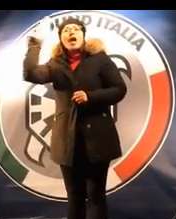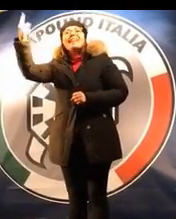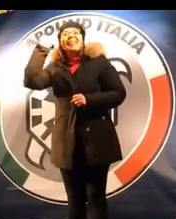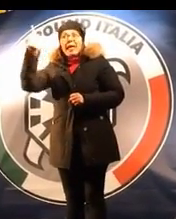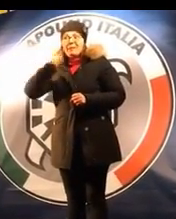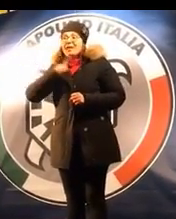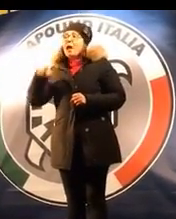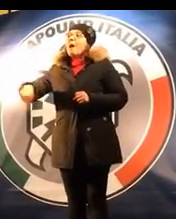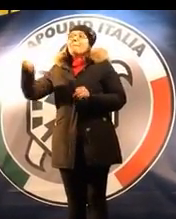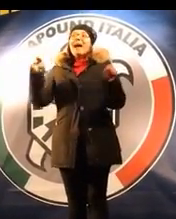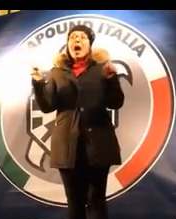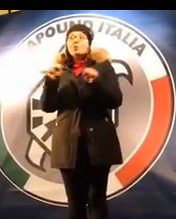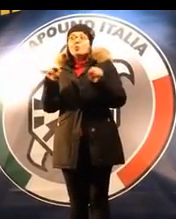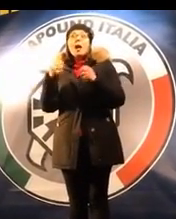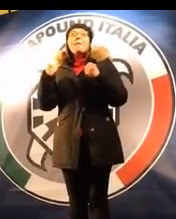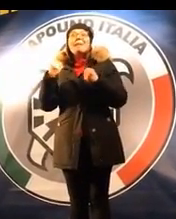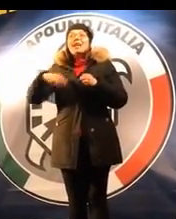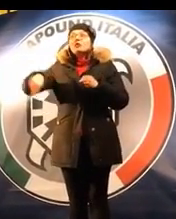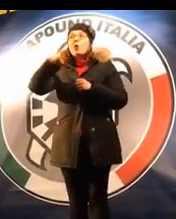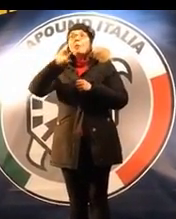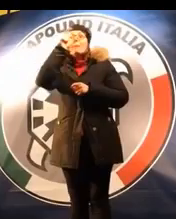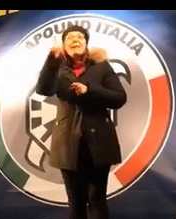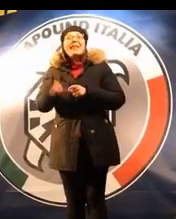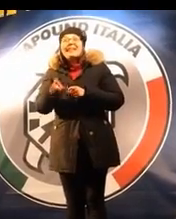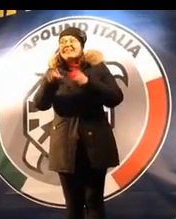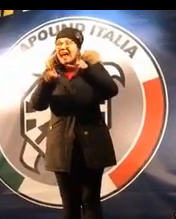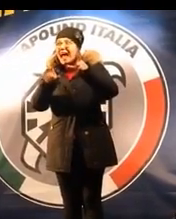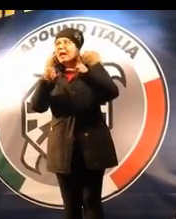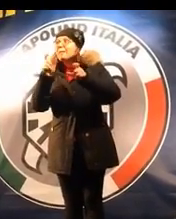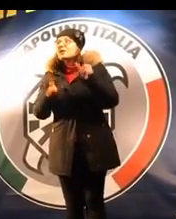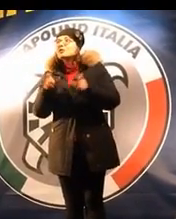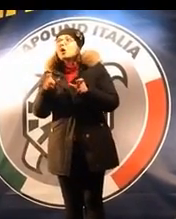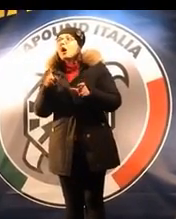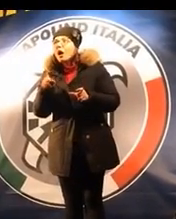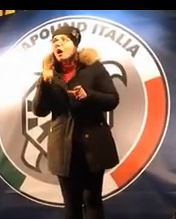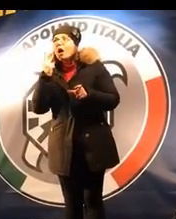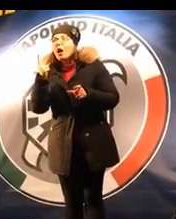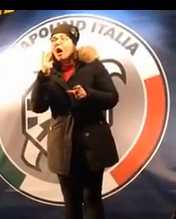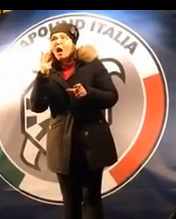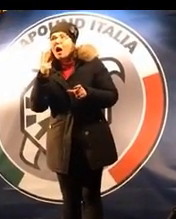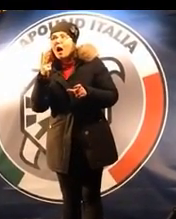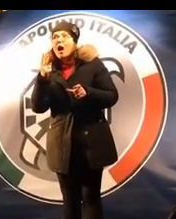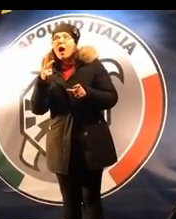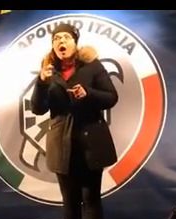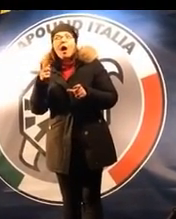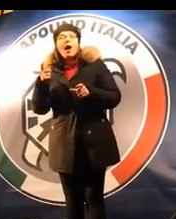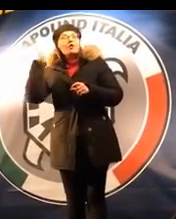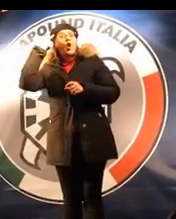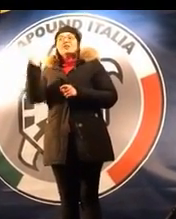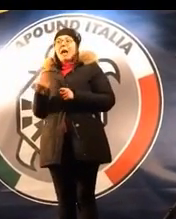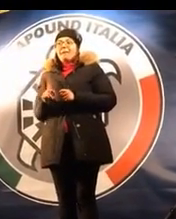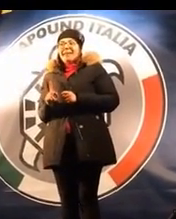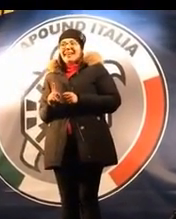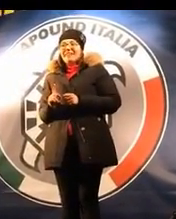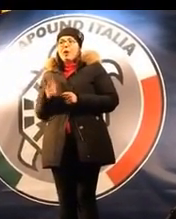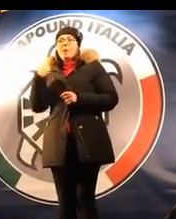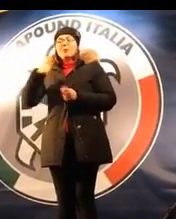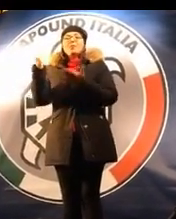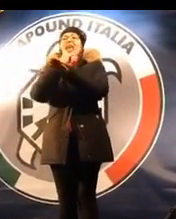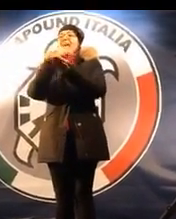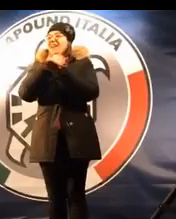Hanno paura che gli italiani capiscano che noi non parliamo mai di odio, noi parliamo soltanto di amore incondizionato per questa